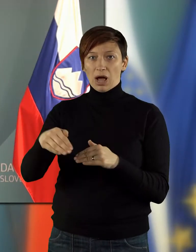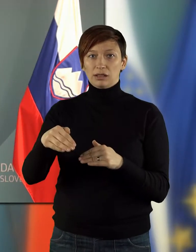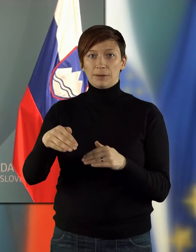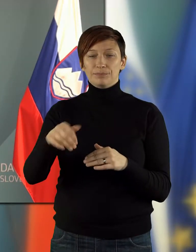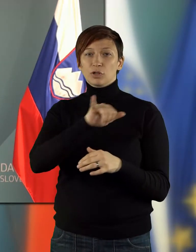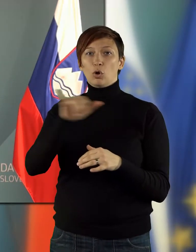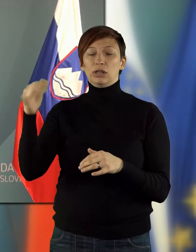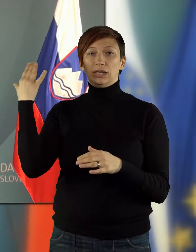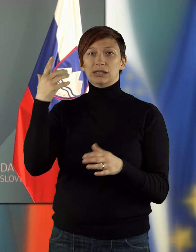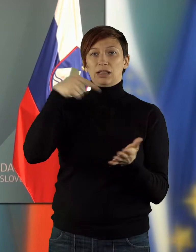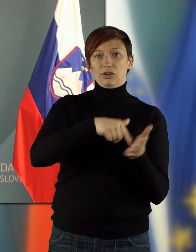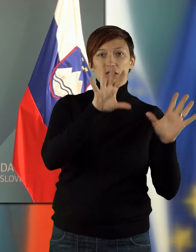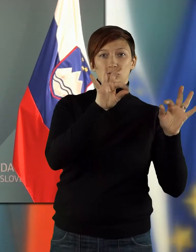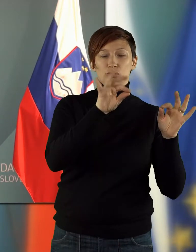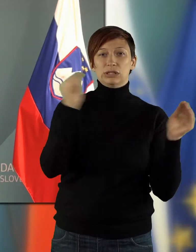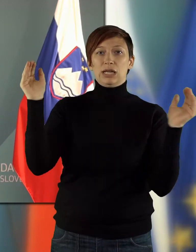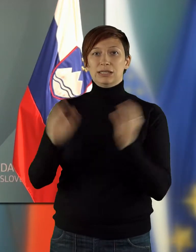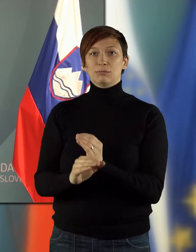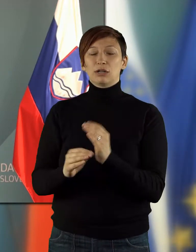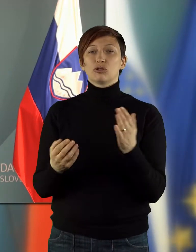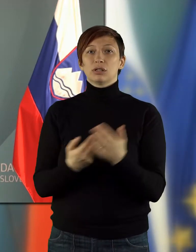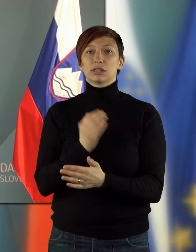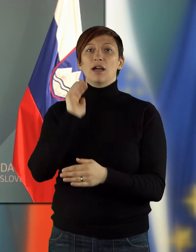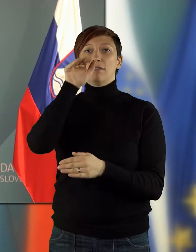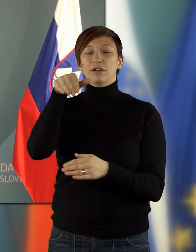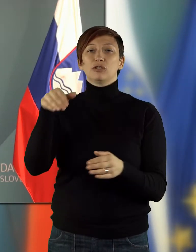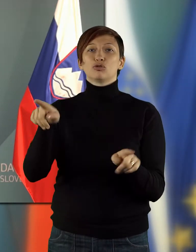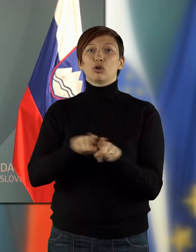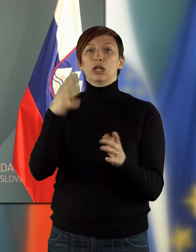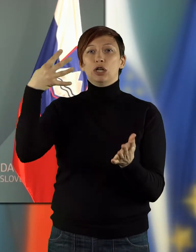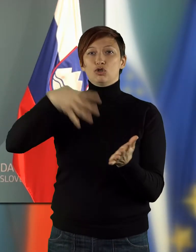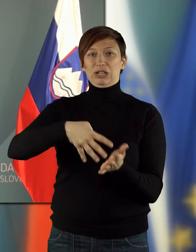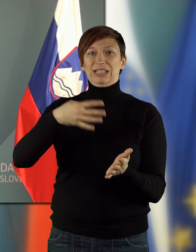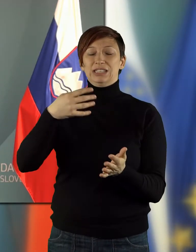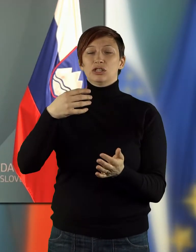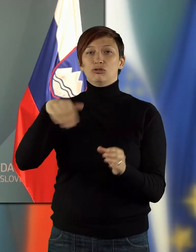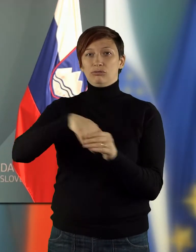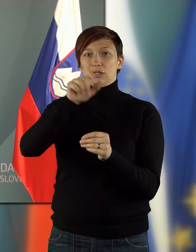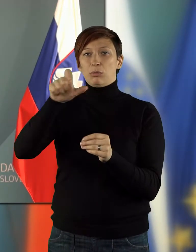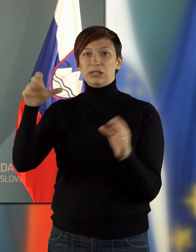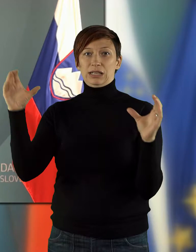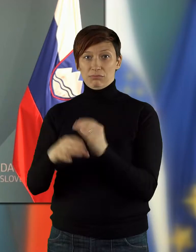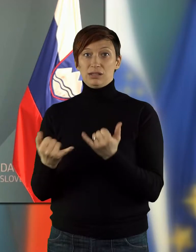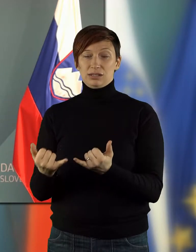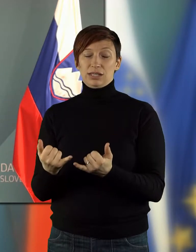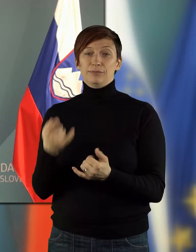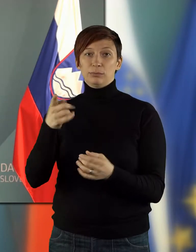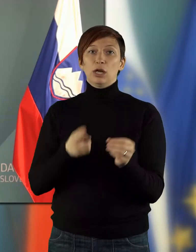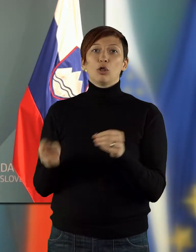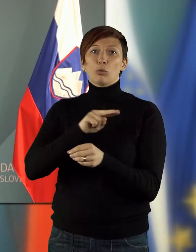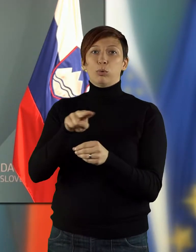celo upada. Od leta 2010 pa se je zmanjšalo kar za preko 4000 zaposlenih. S